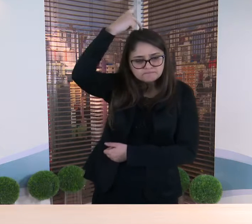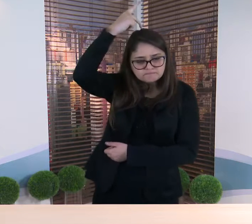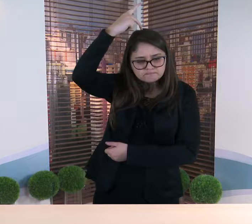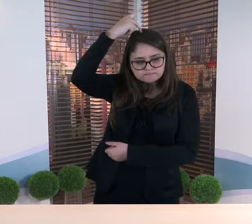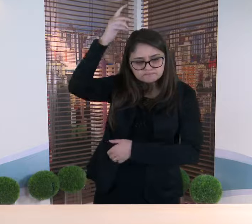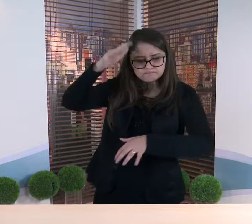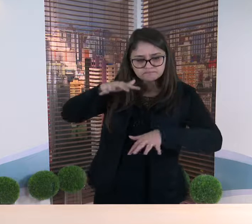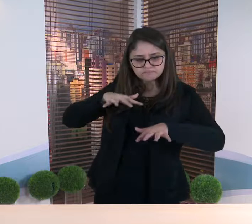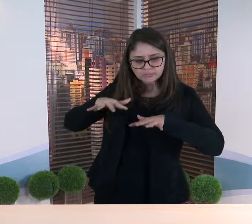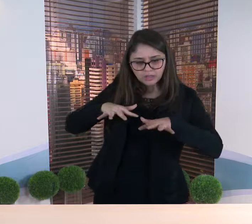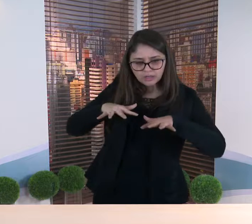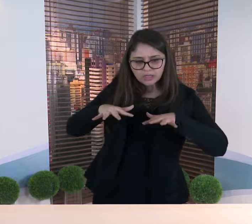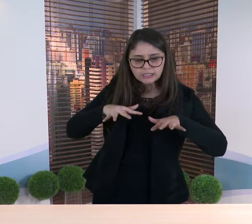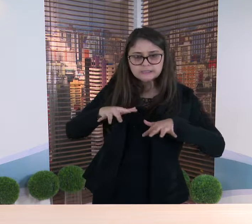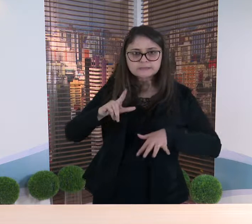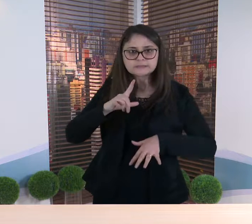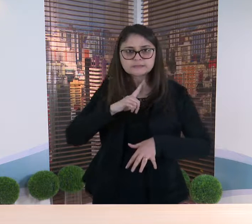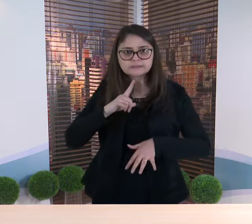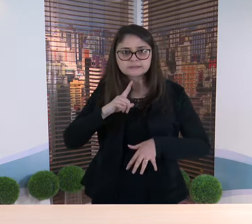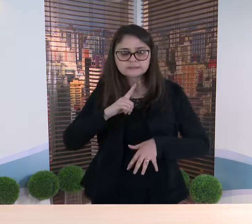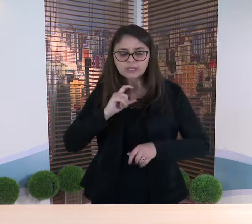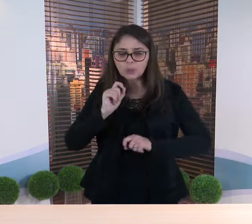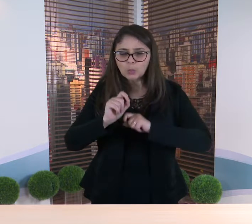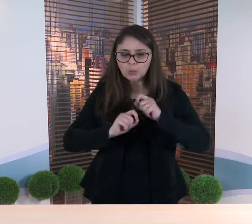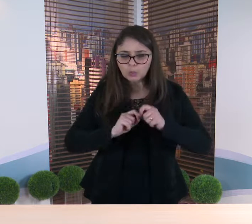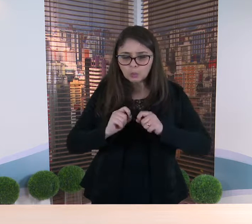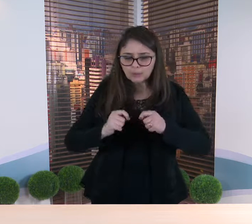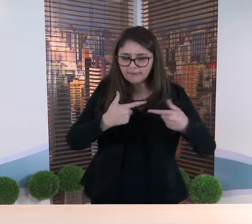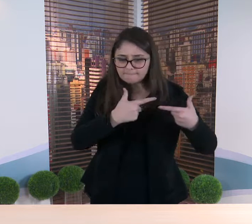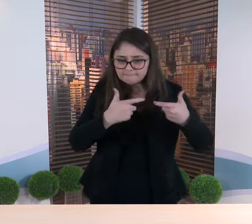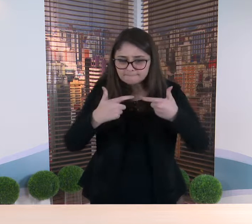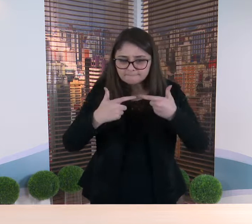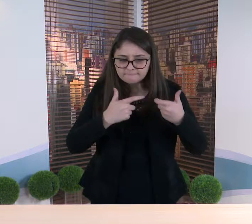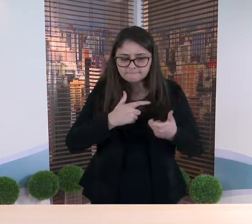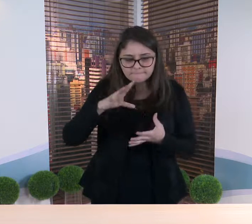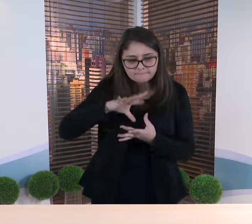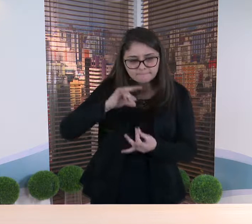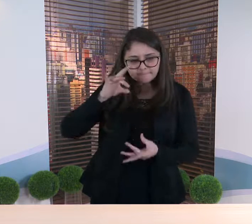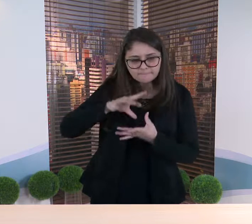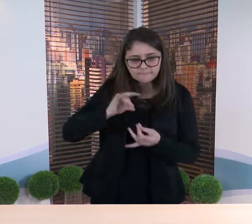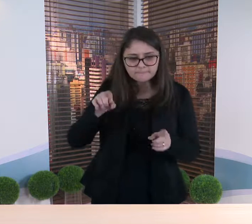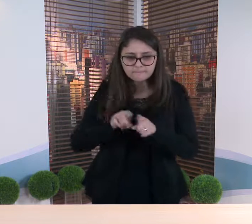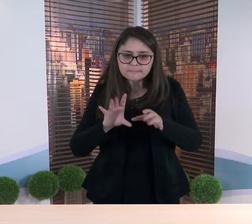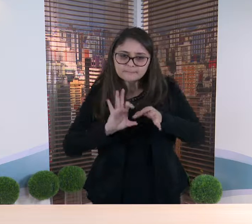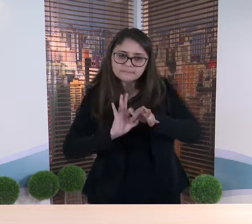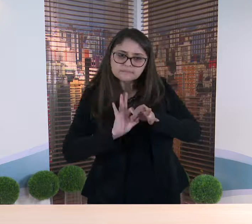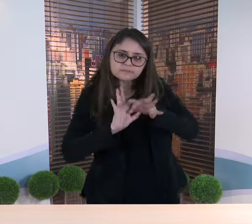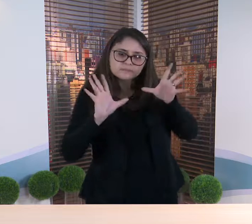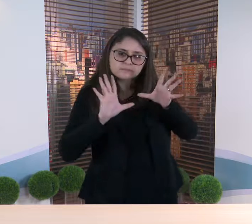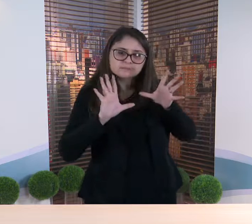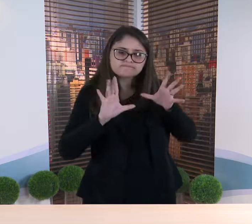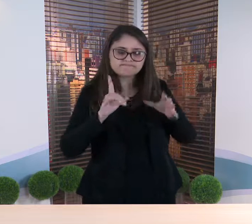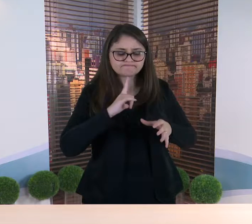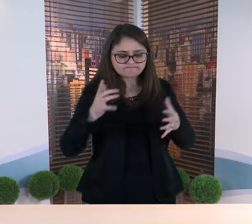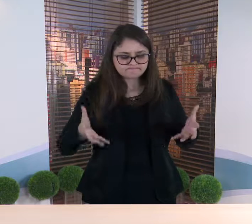carismáticos, os ministérios de guerra espiritual e de libertação abundam, dedicando